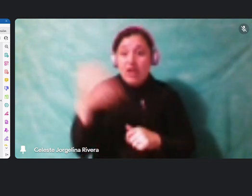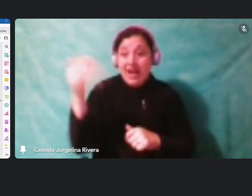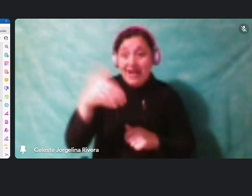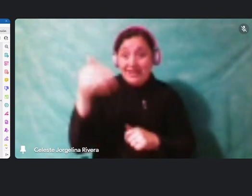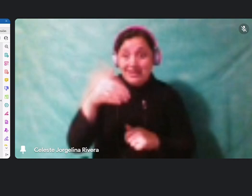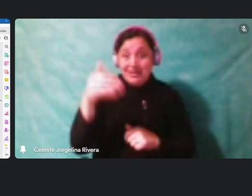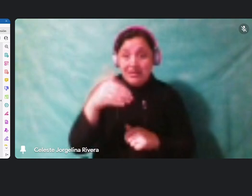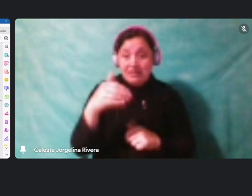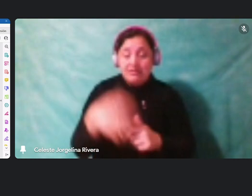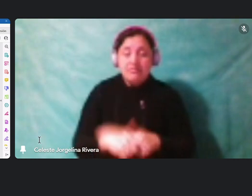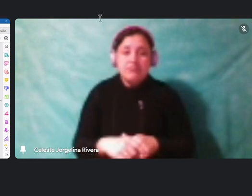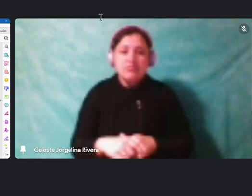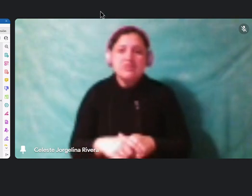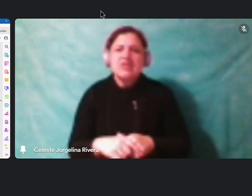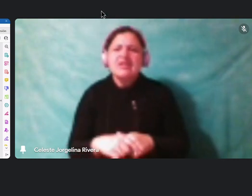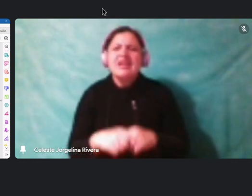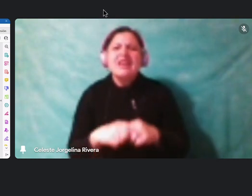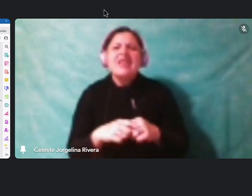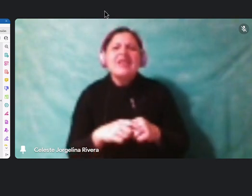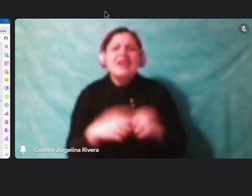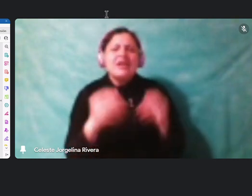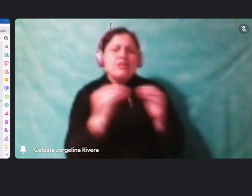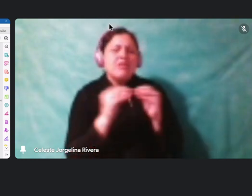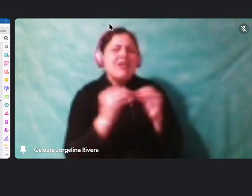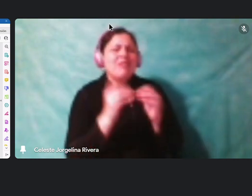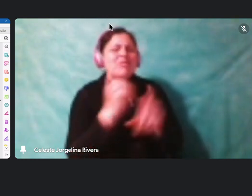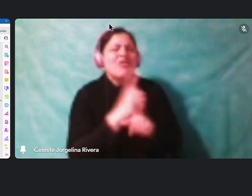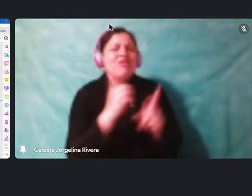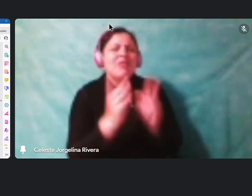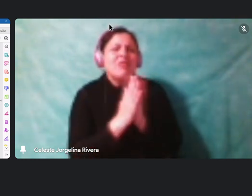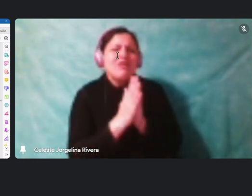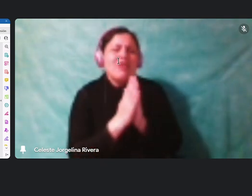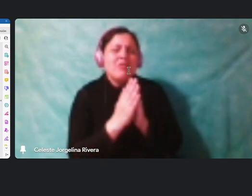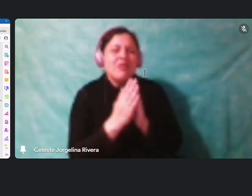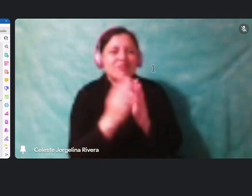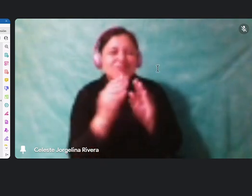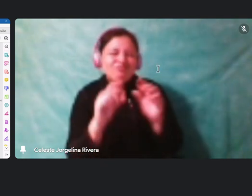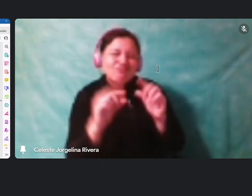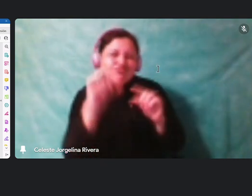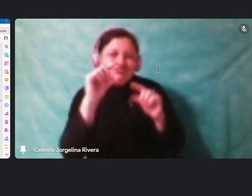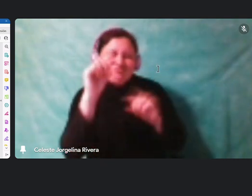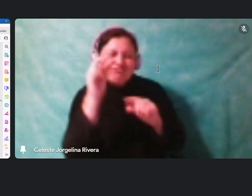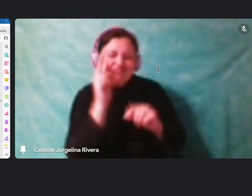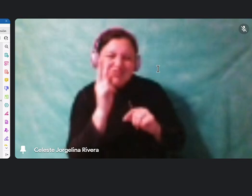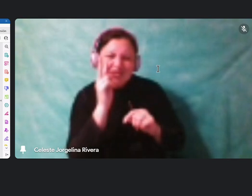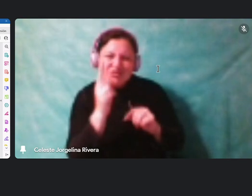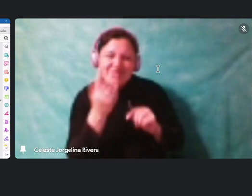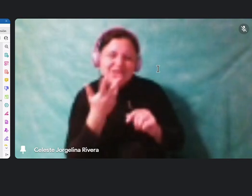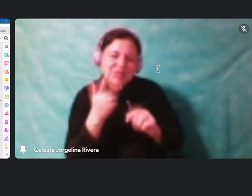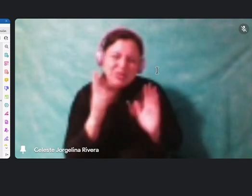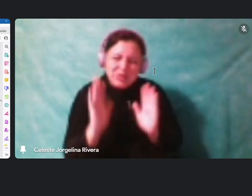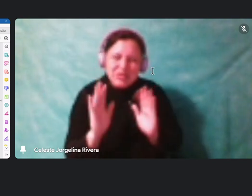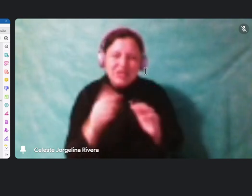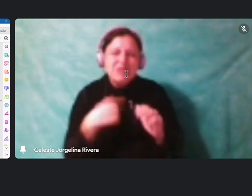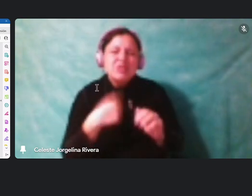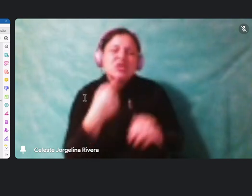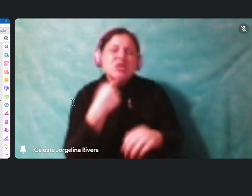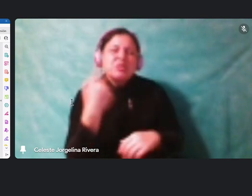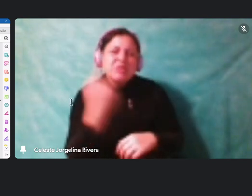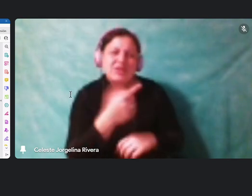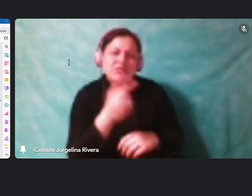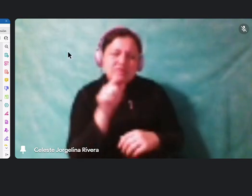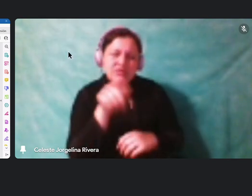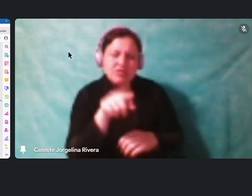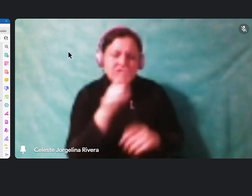Profe, ¿puede volver un cachito para atrás? Sí, para arriba. Sí. Porque le quería consultar ahí...